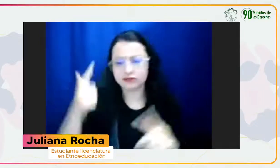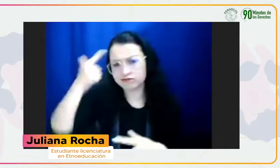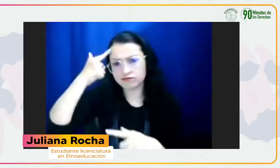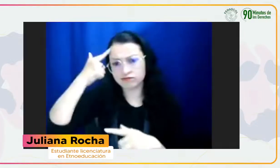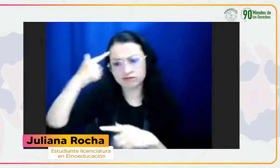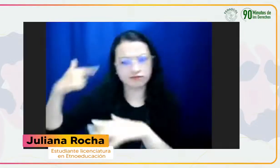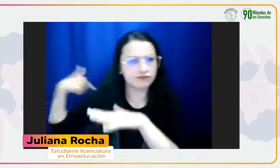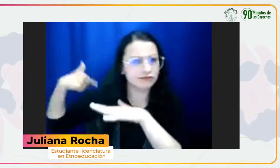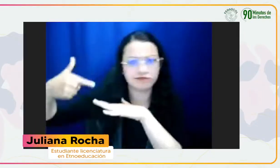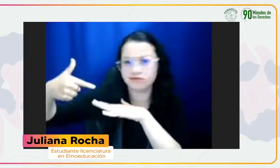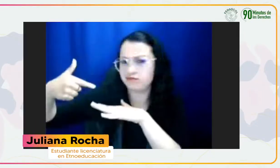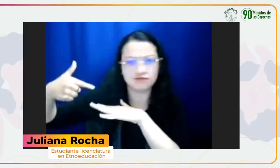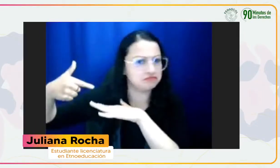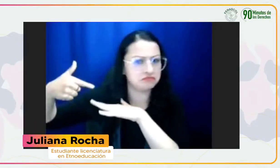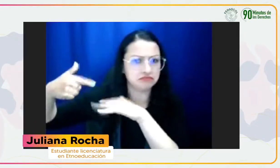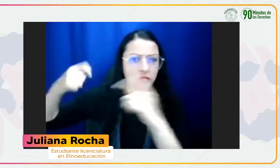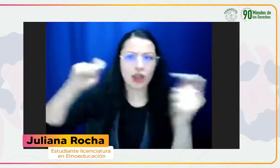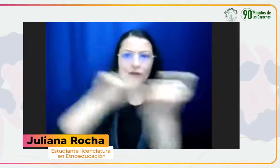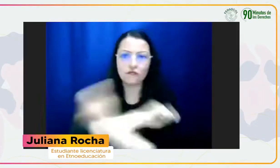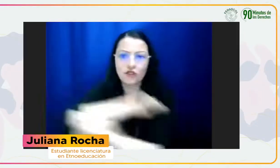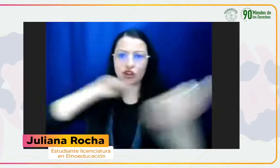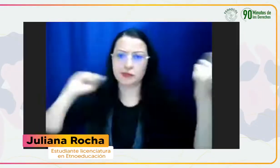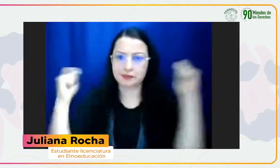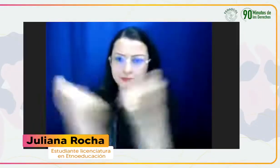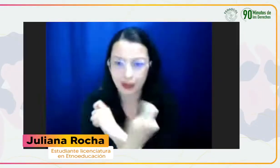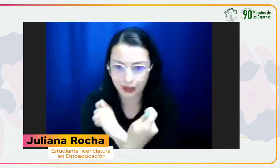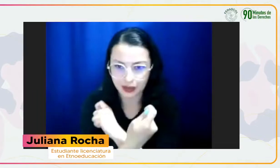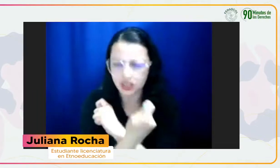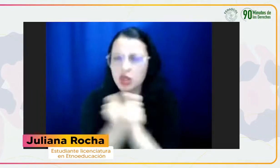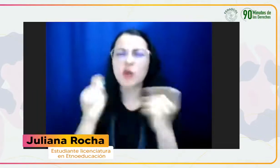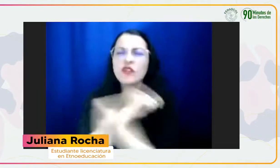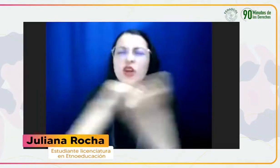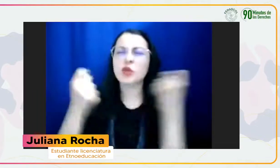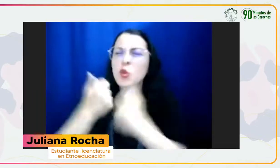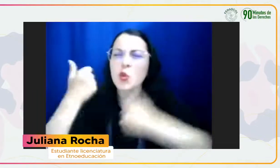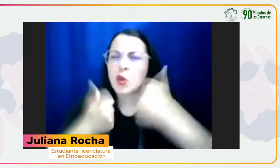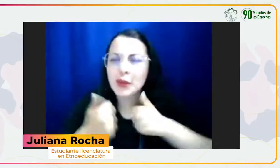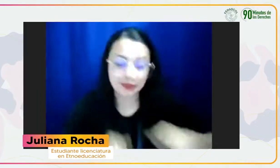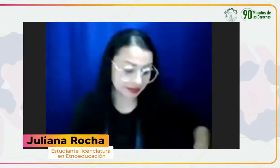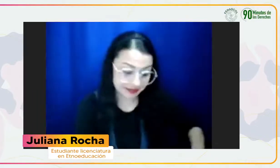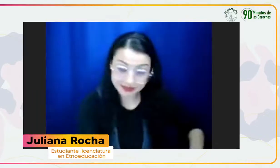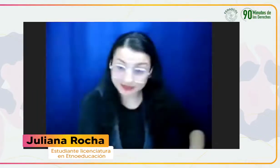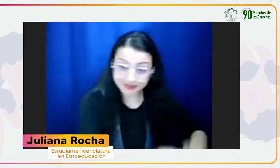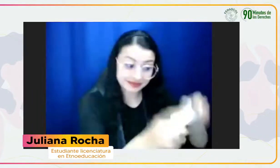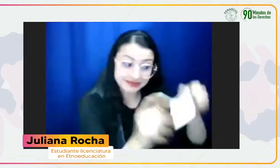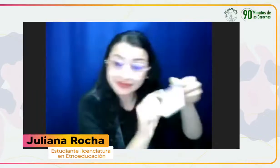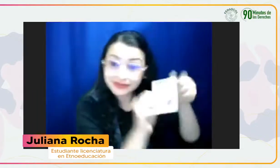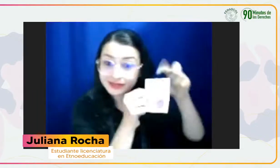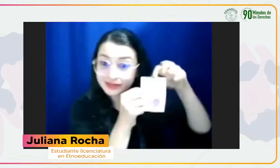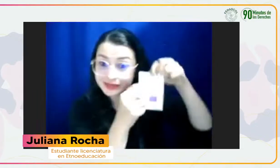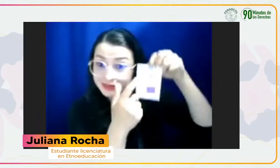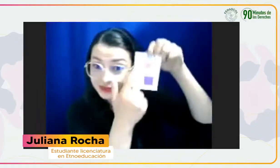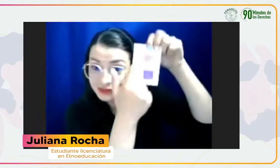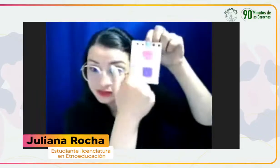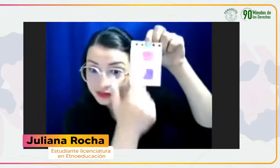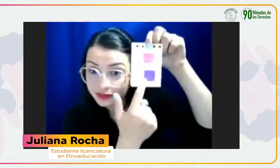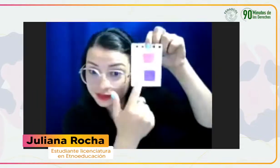reflexionar. Vemos en la sociedad que hay un tema de tradición, pero que lo queremos cambiar. Por